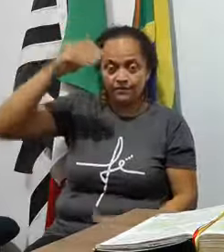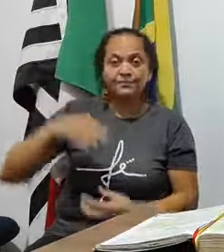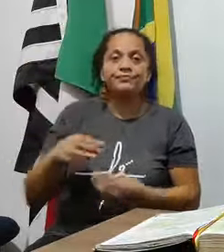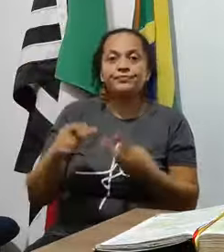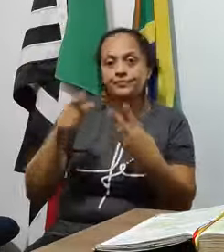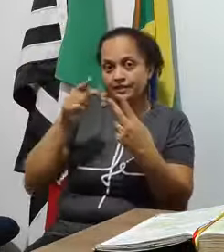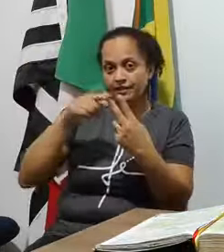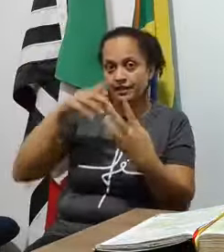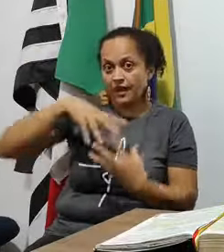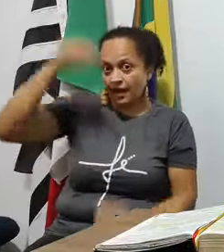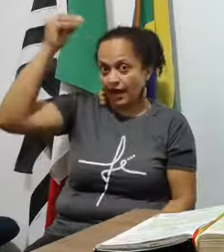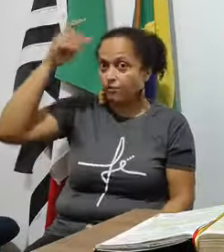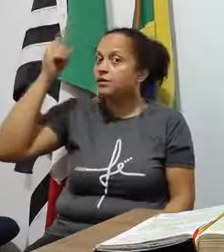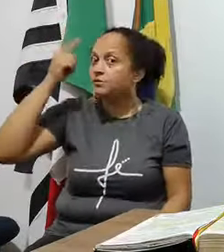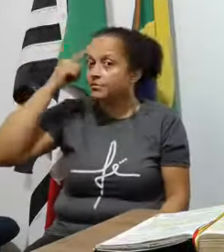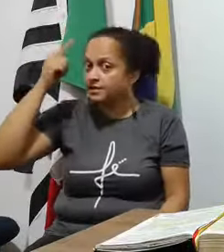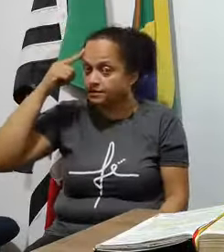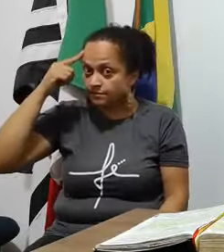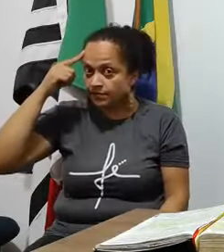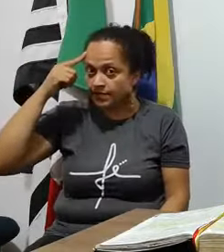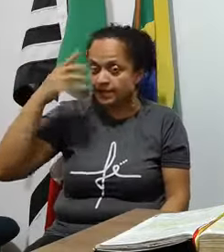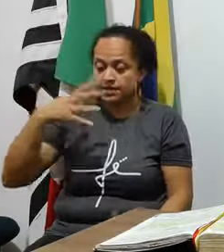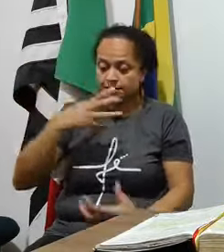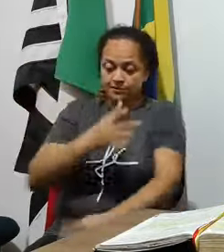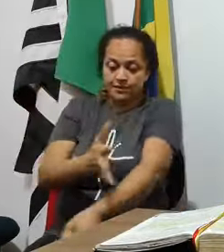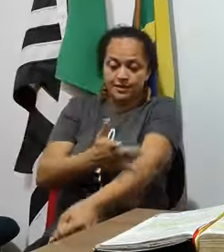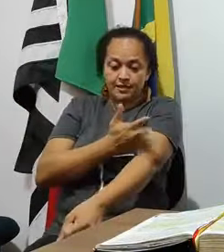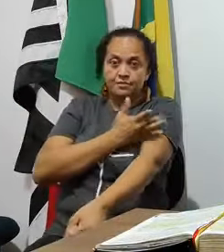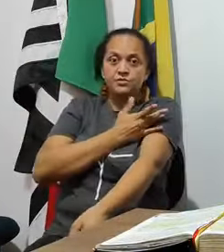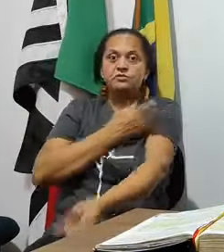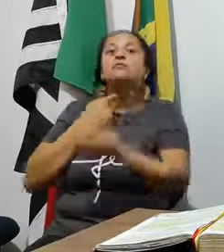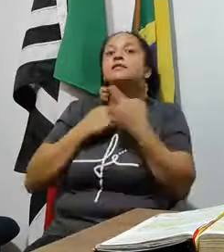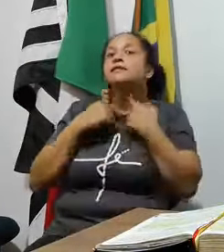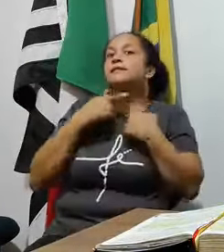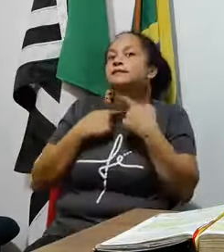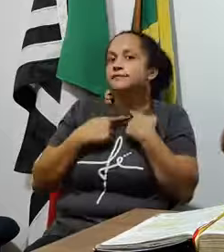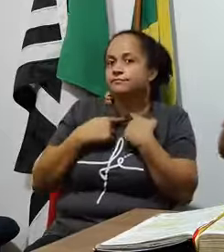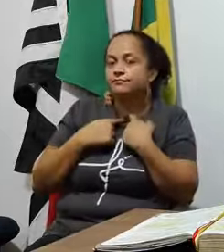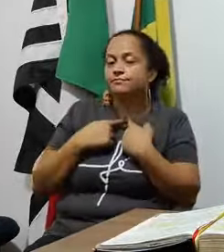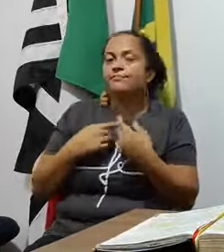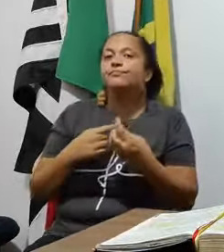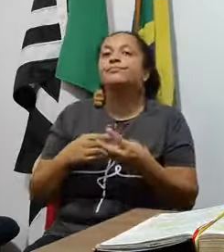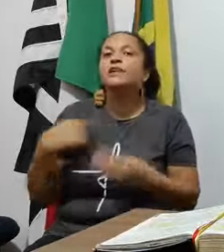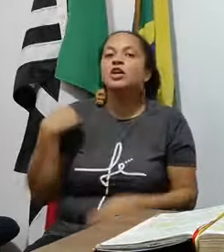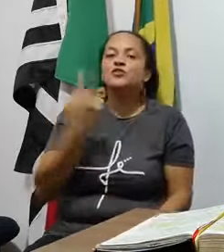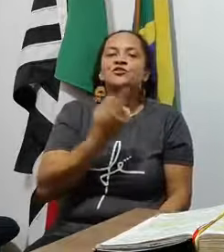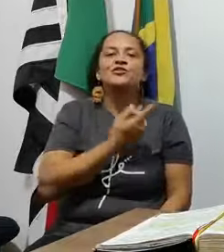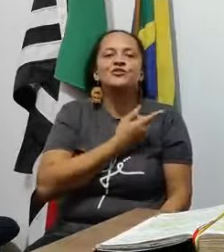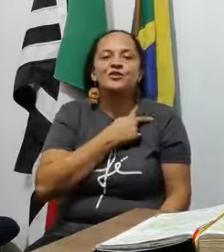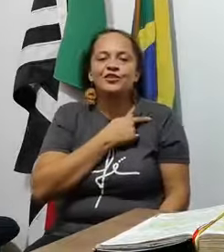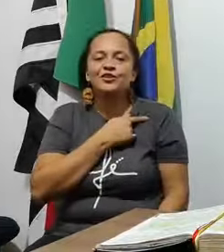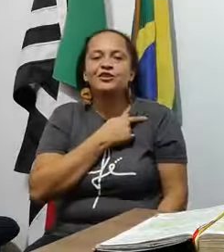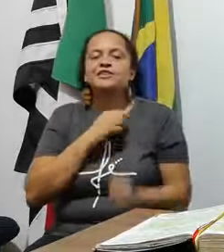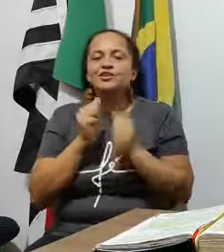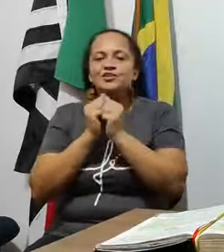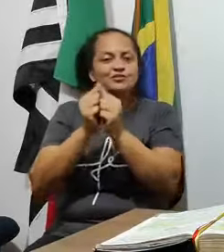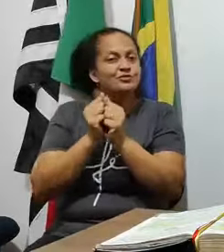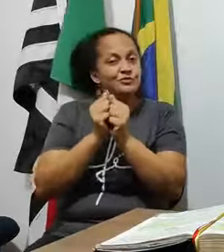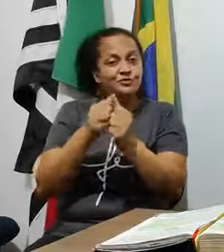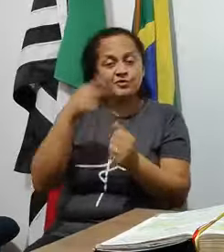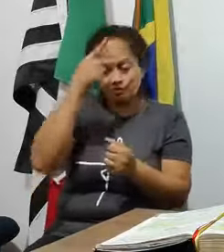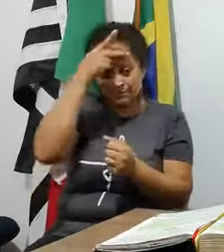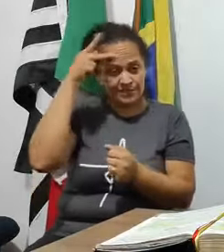dividida em mente, intelecto, emoções e vontade, nós nos relacionamos com as pessoas à nossa